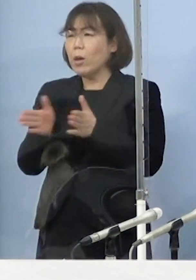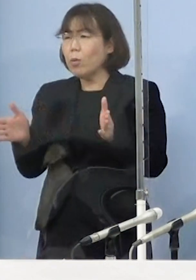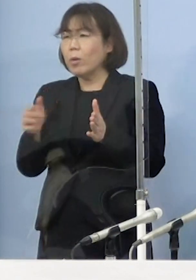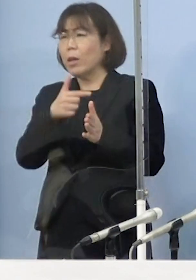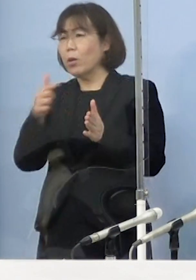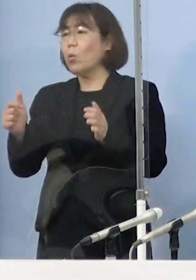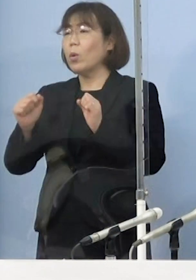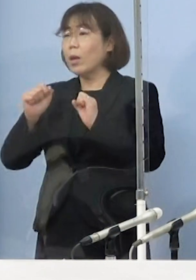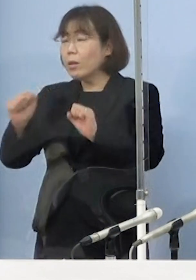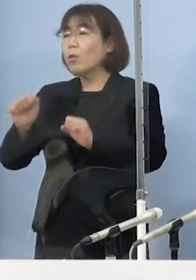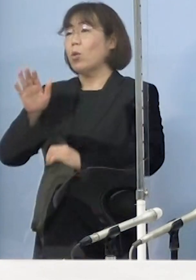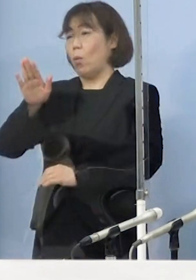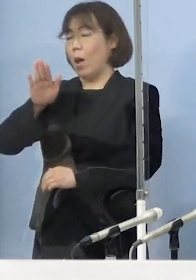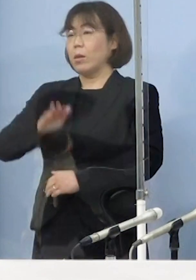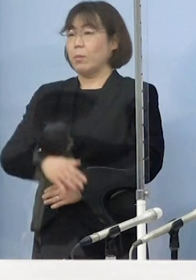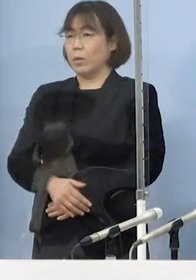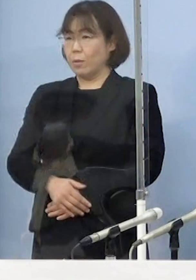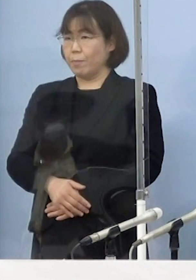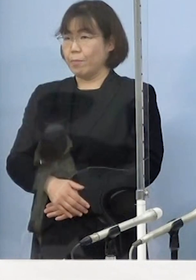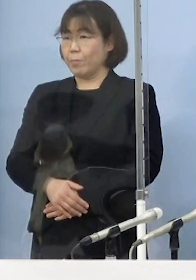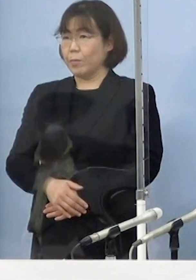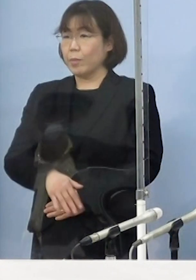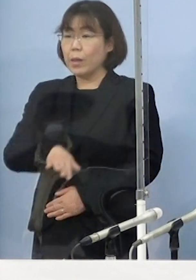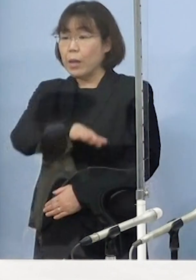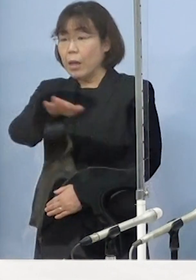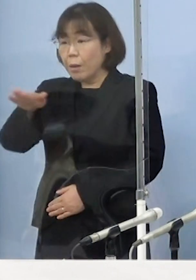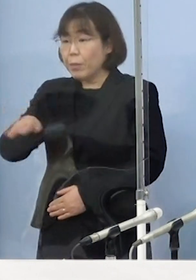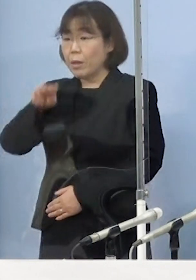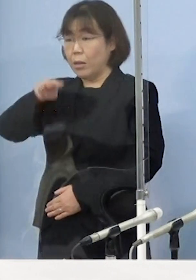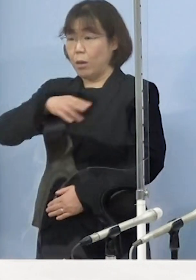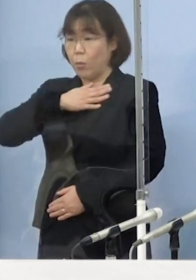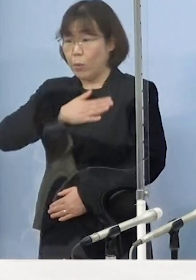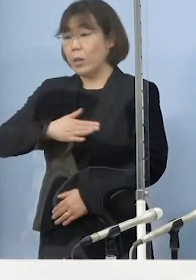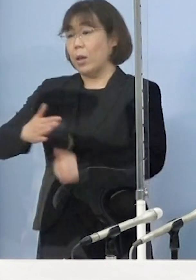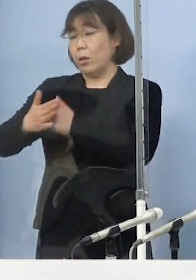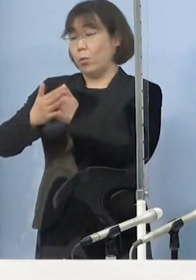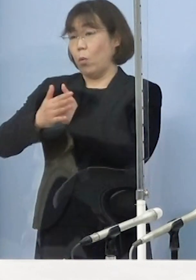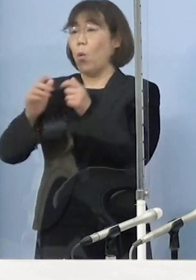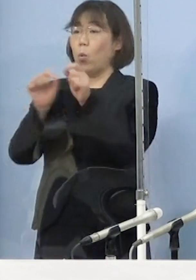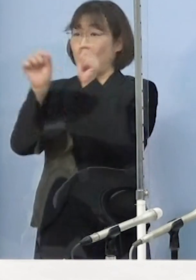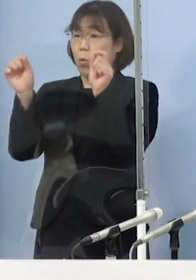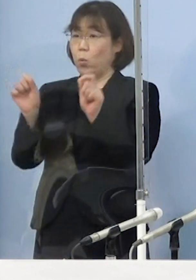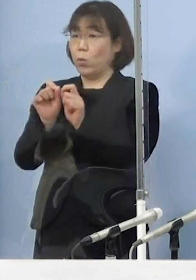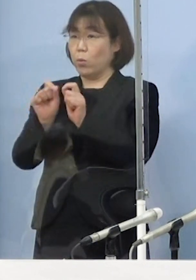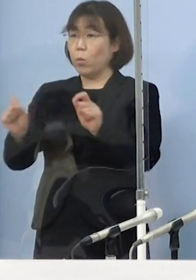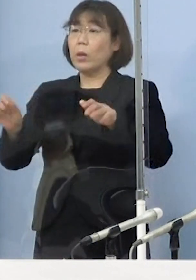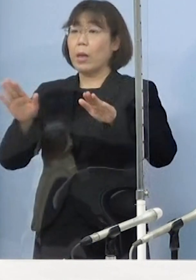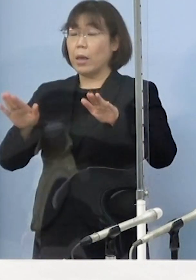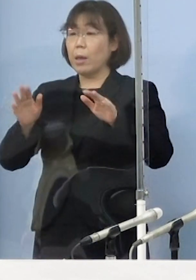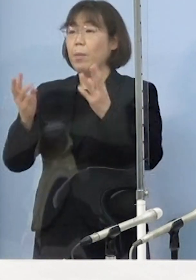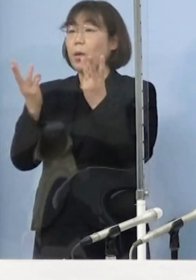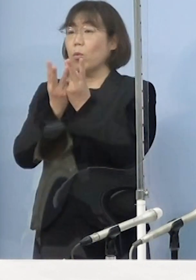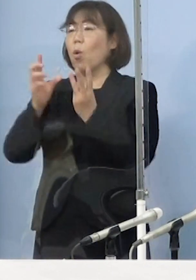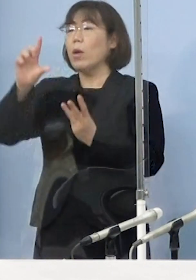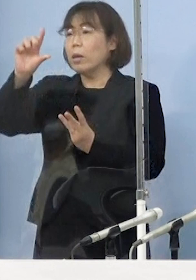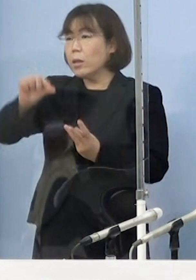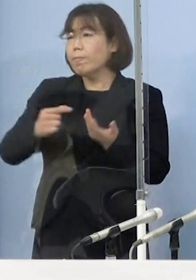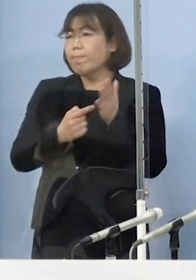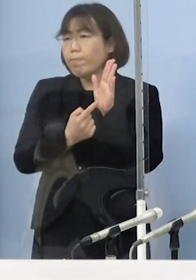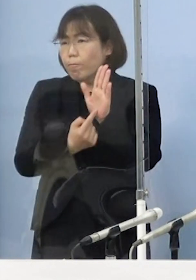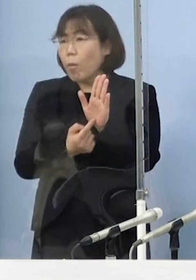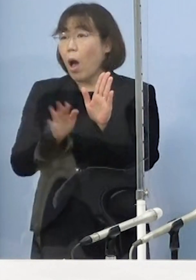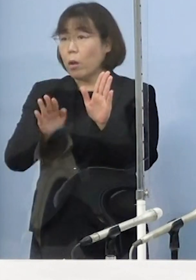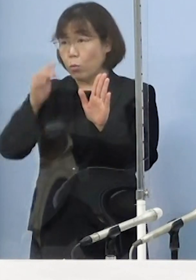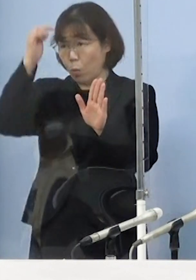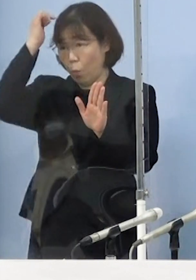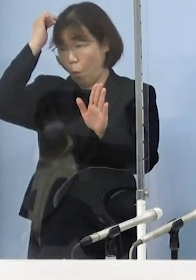ですがね、まあ、しかしそうした皆さん方のご理解とご協力の結果今の数字があると。